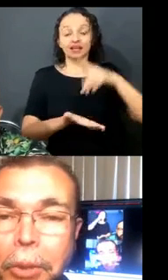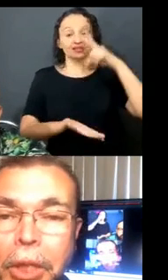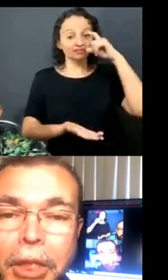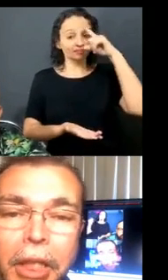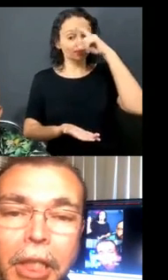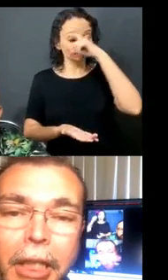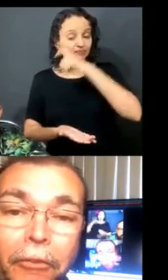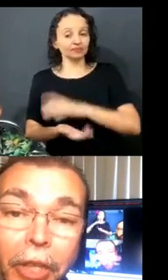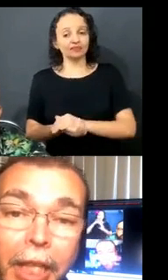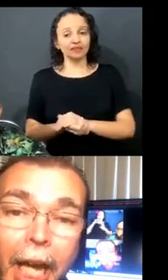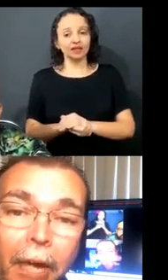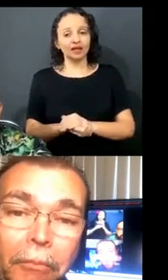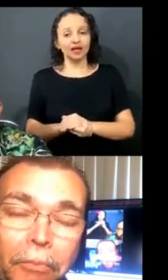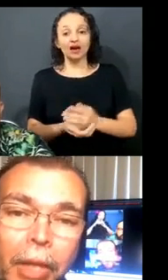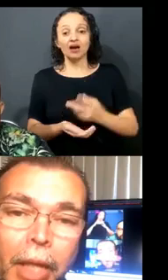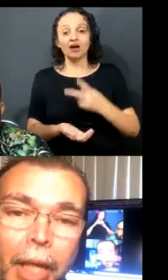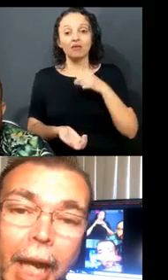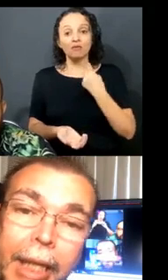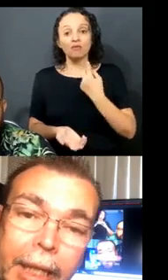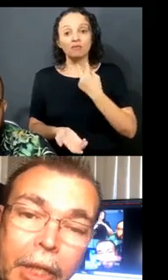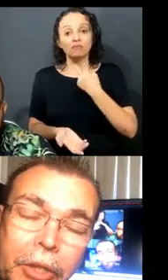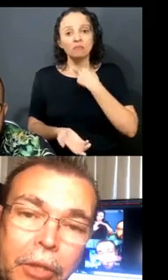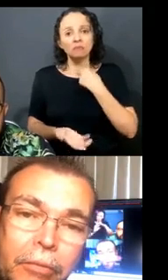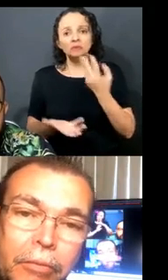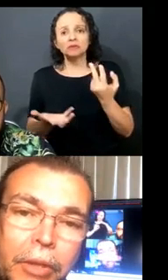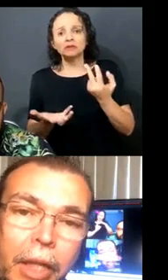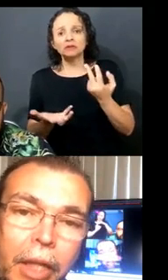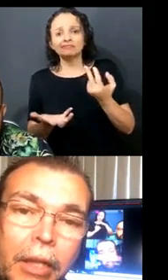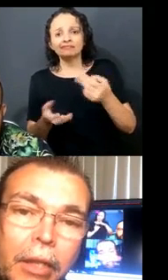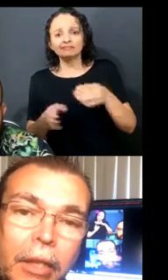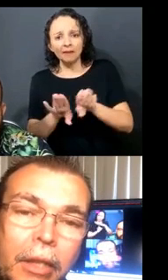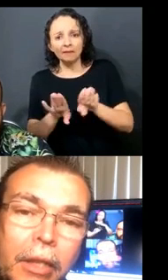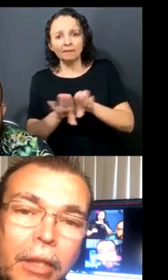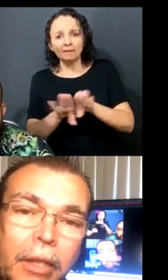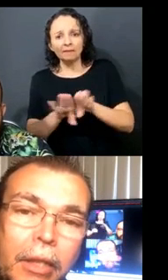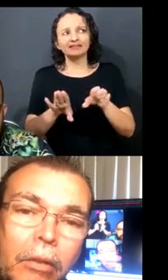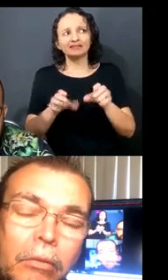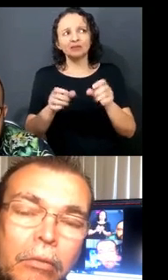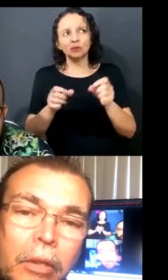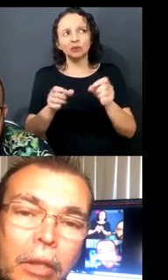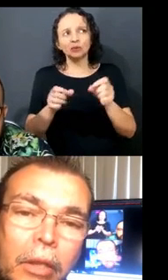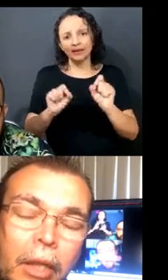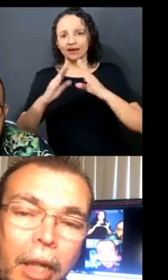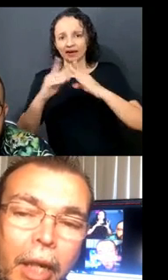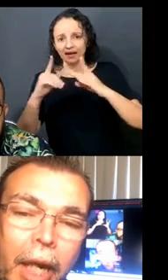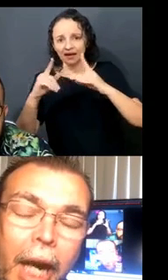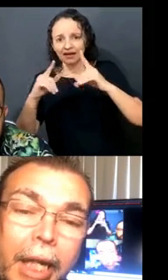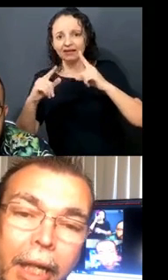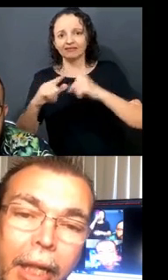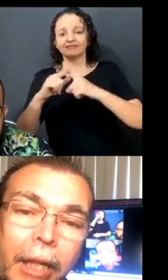mundo, e não podia deixar de afetar a igreja, né?